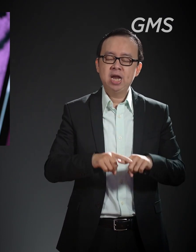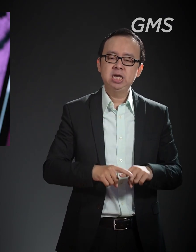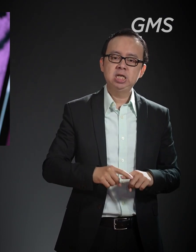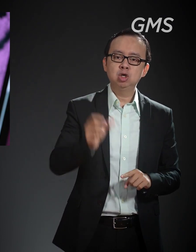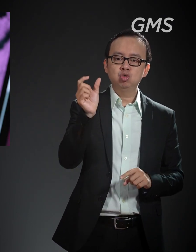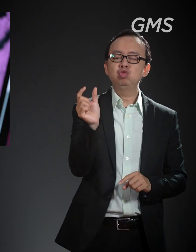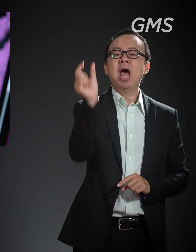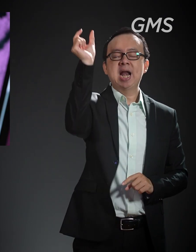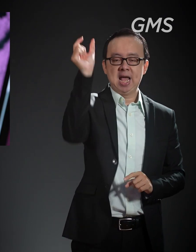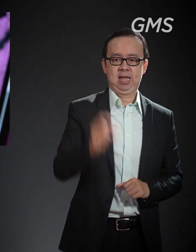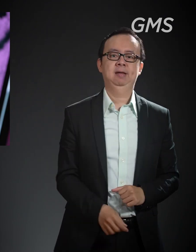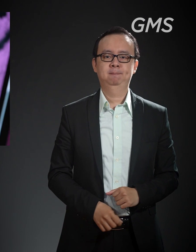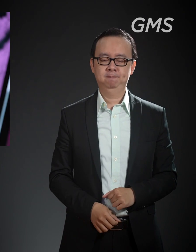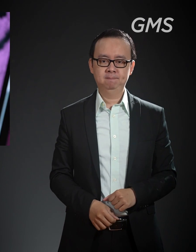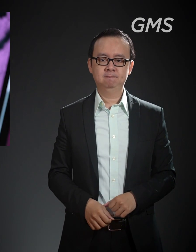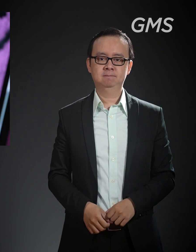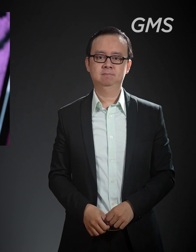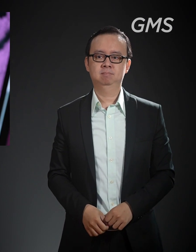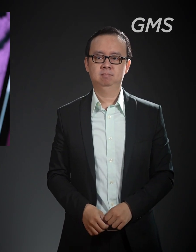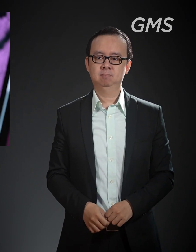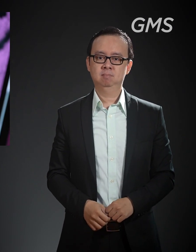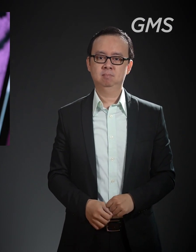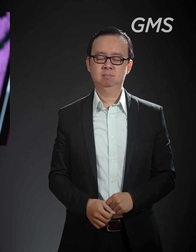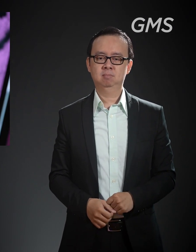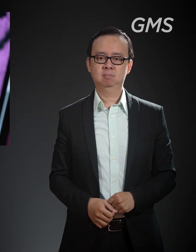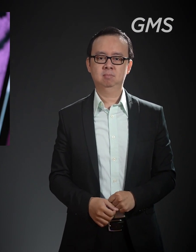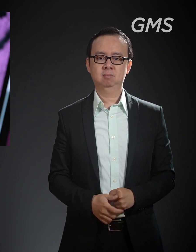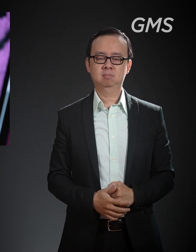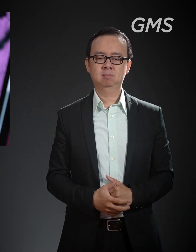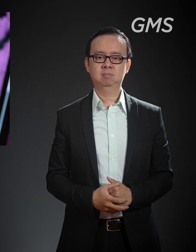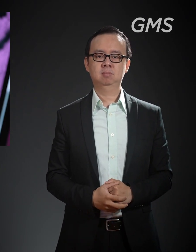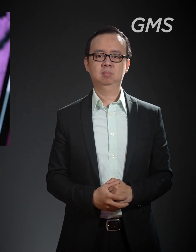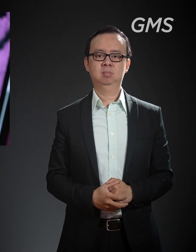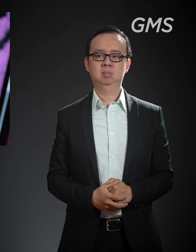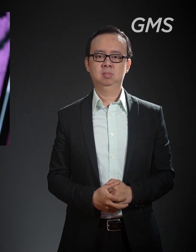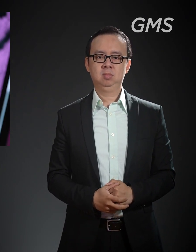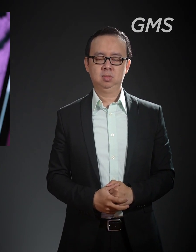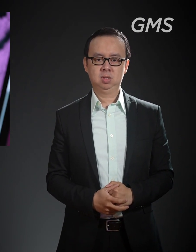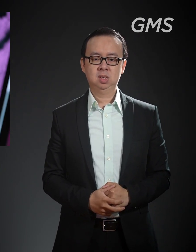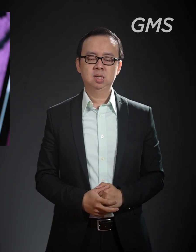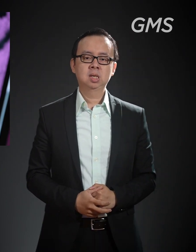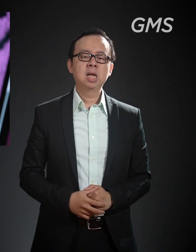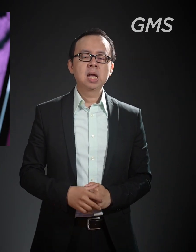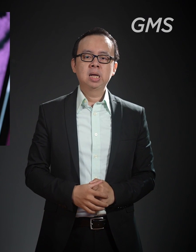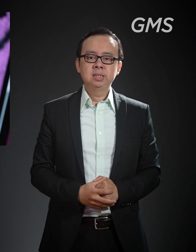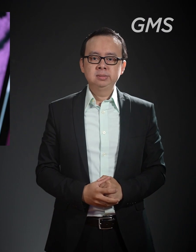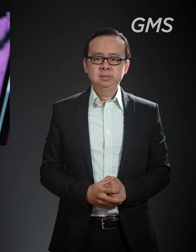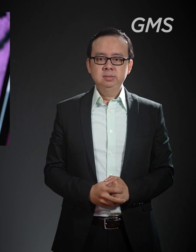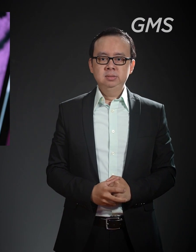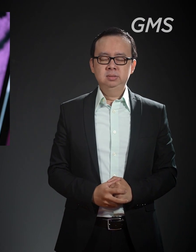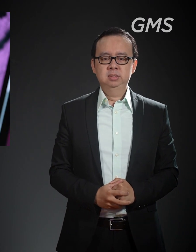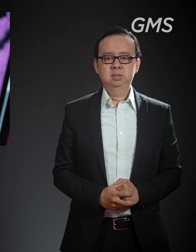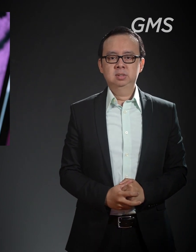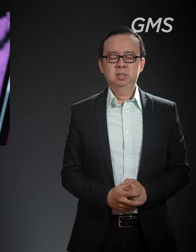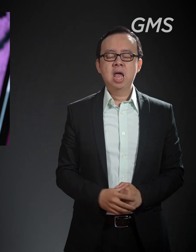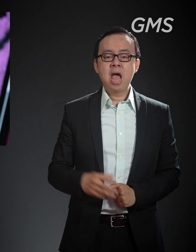Namun, dikalahkan atau ditaklukkan oleh tentara Roma. Sehingga hari ini sebagai jajahan Romawi. Bayangkan kalau sebuah